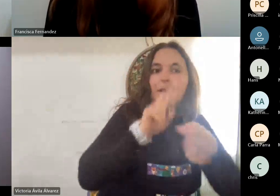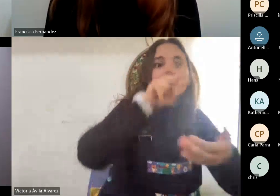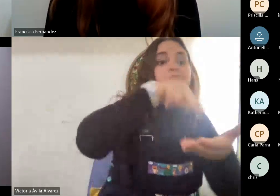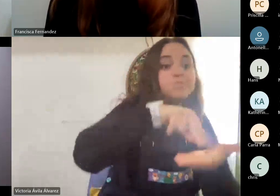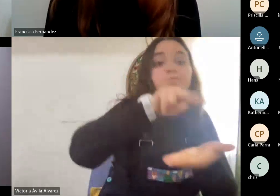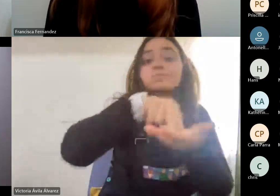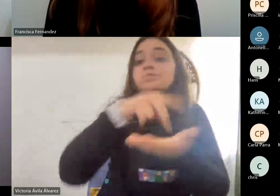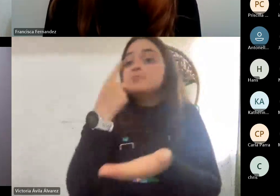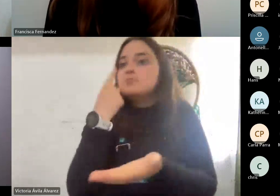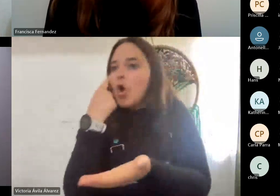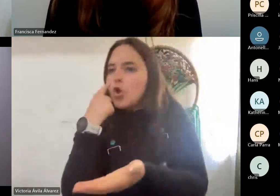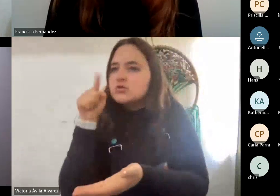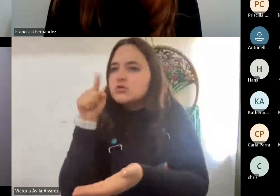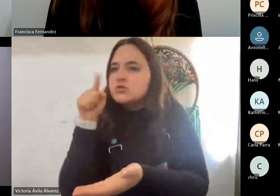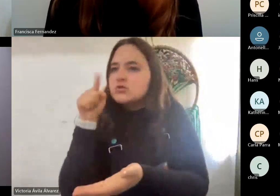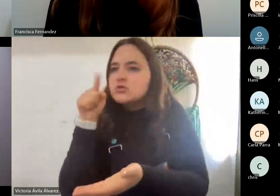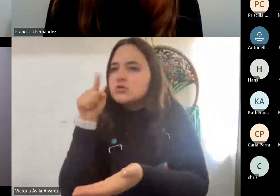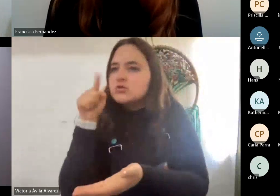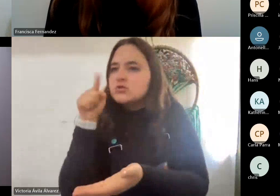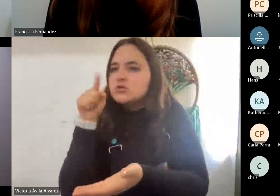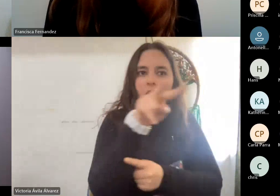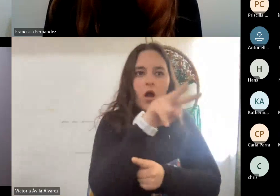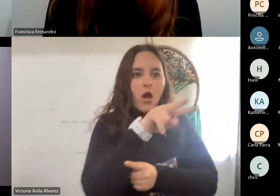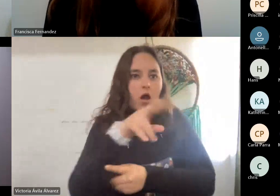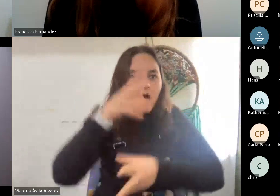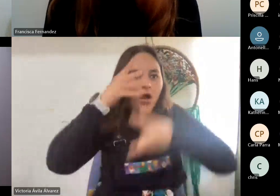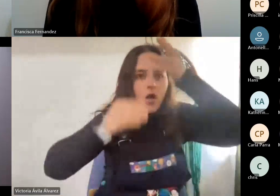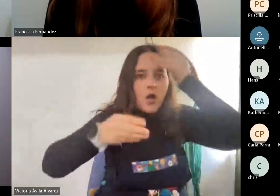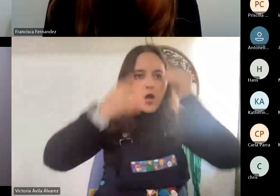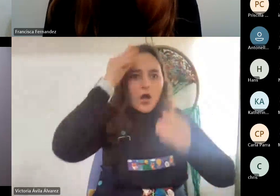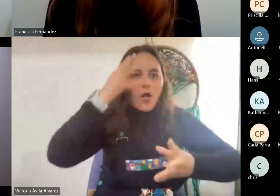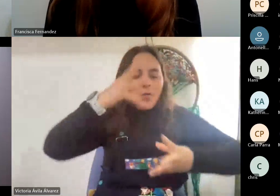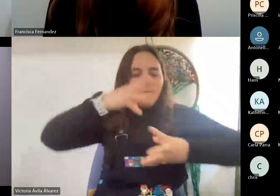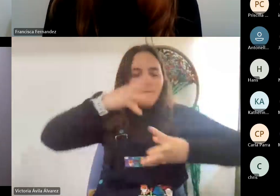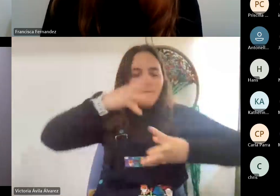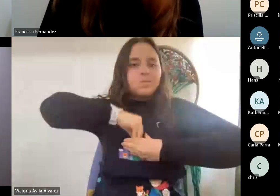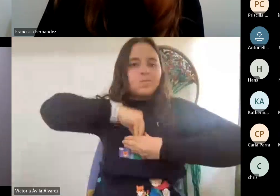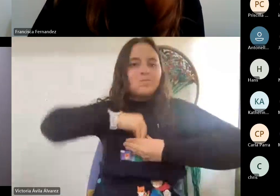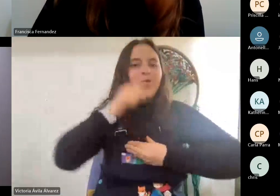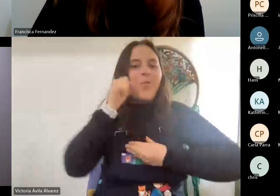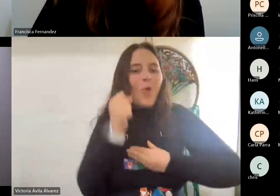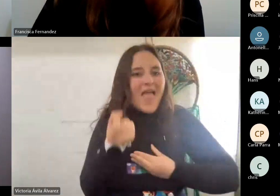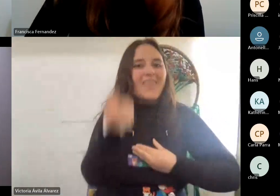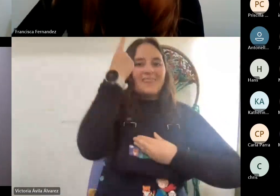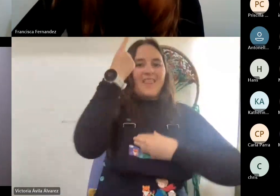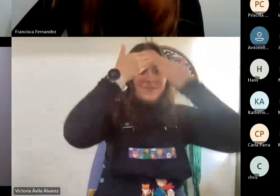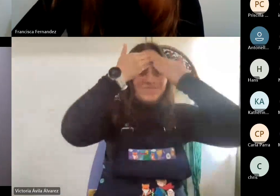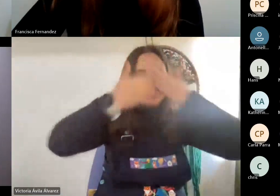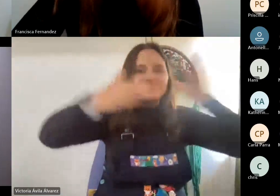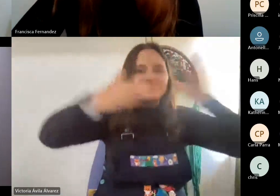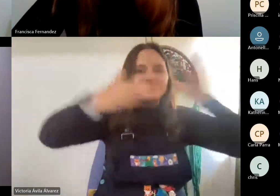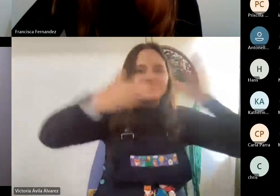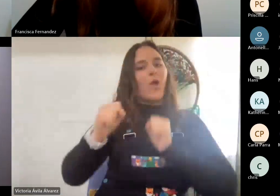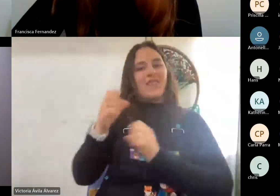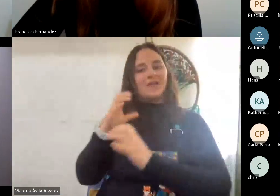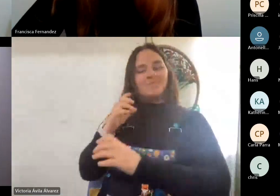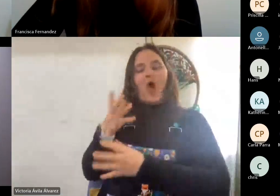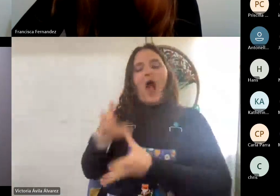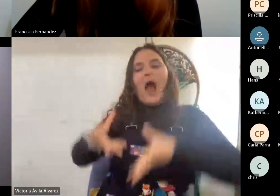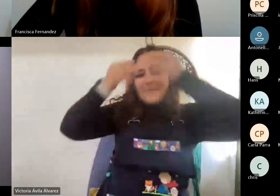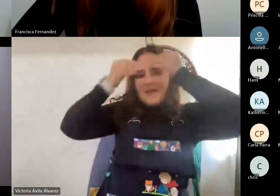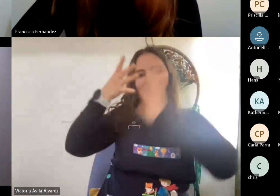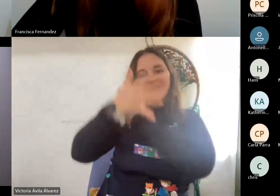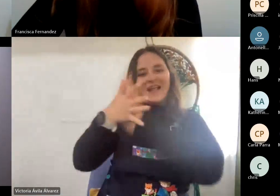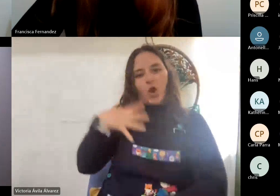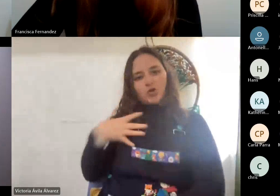Como comunidad, dentro de la comunidad sorda también, que conozcan cómo es la cultura, y que eso lo vayan ahí